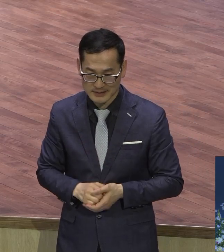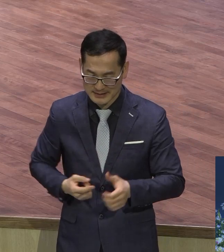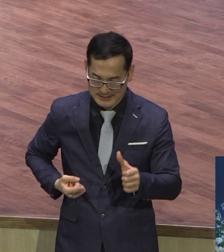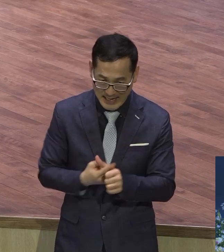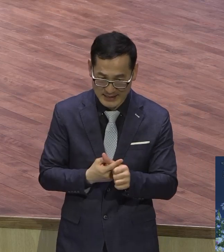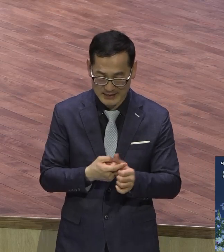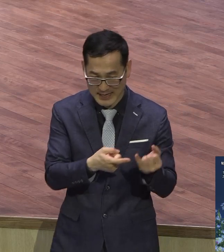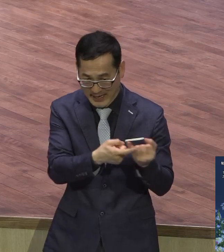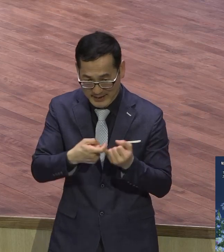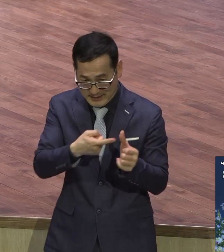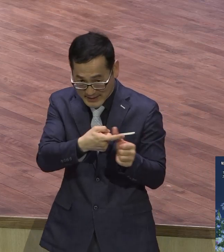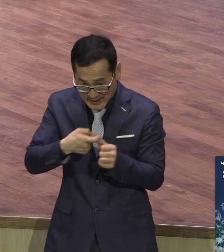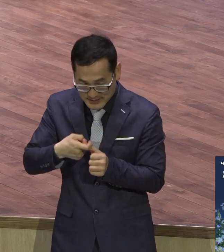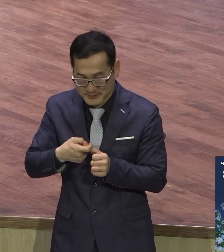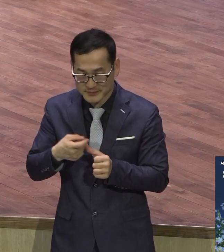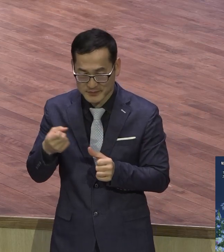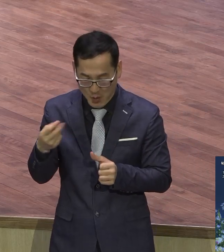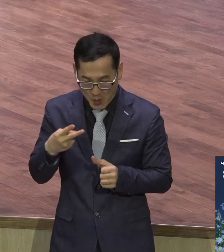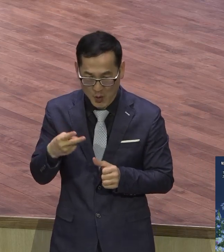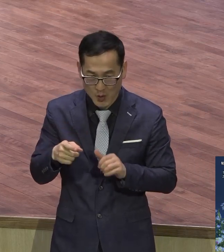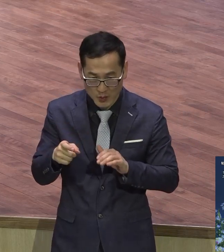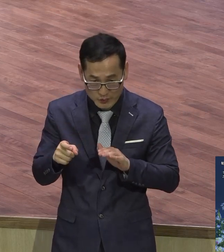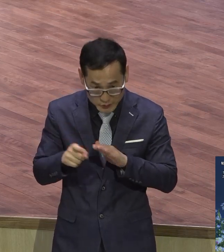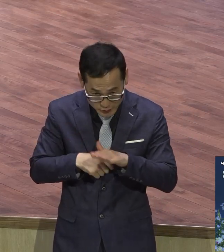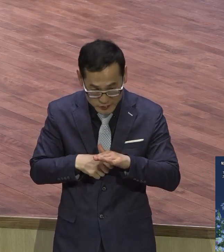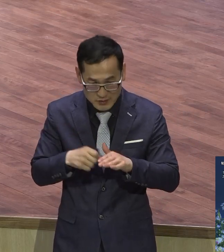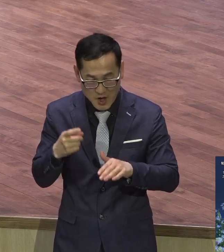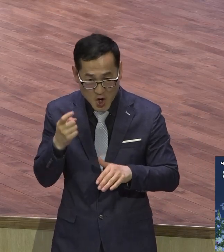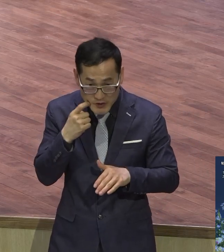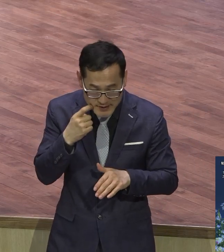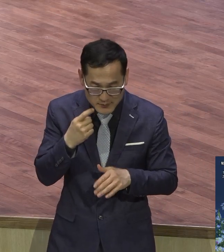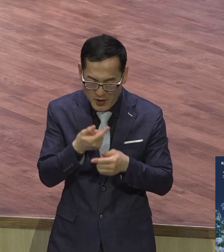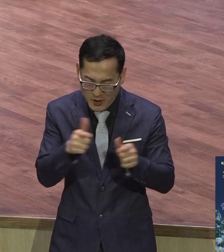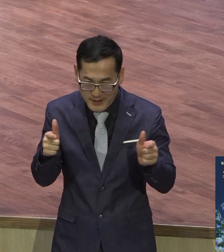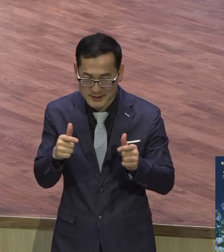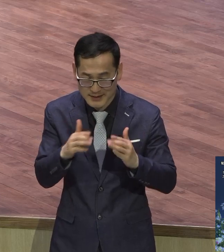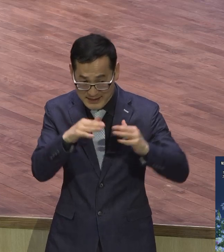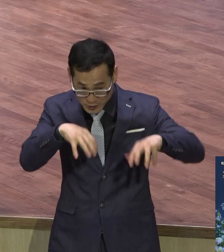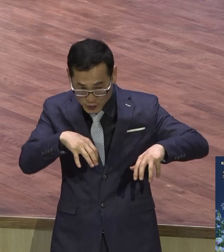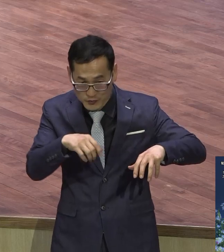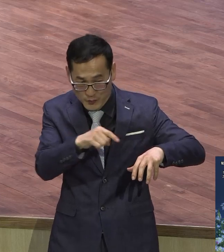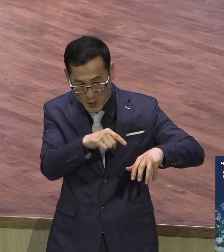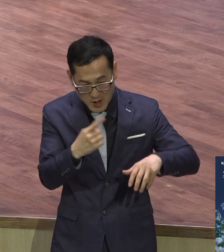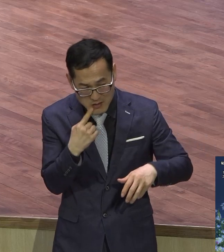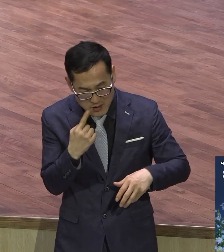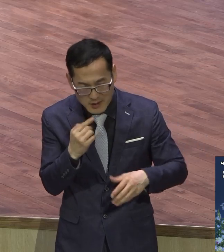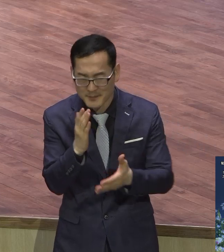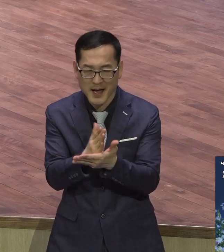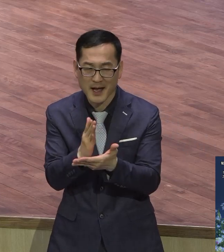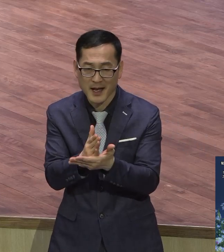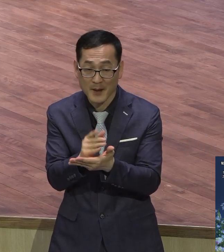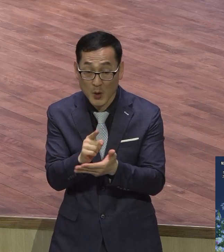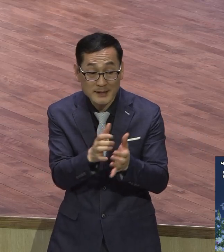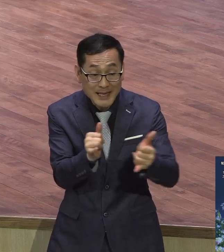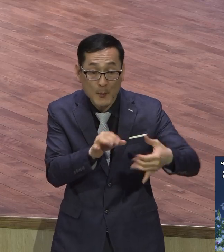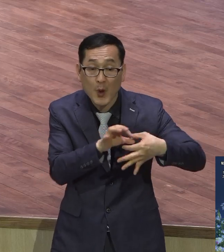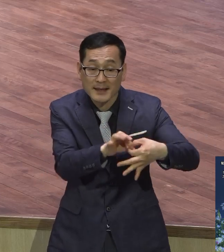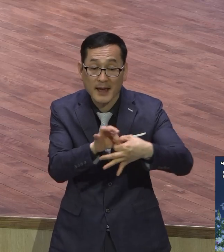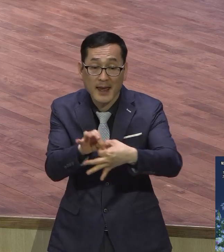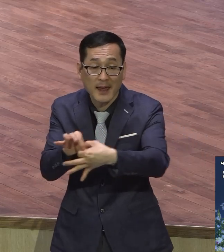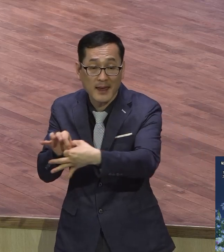도둑질, 거짓 증거 이웃 것들 탐내는 것들 하지 말라 내용이 담겼는데 이 부분들은 한결같이 사람과의 관계를